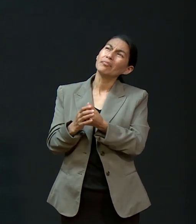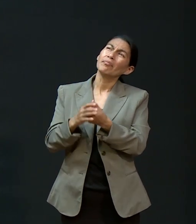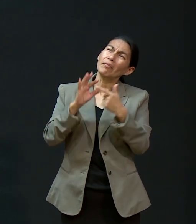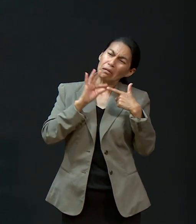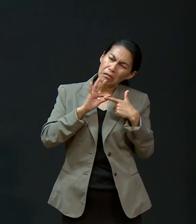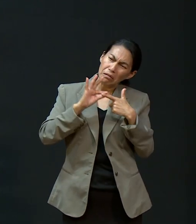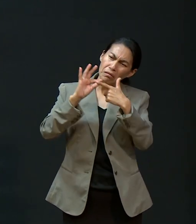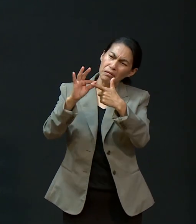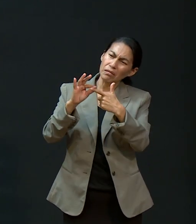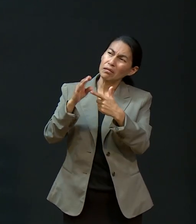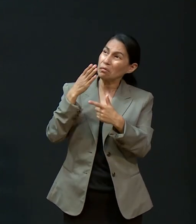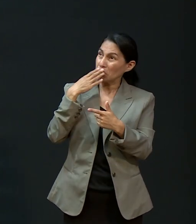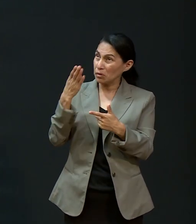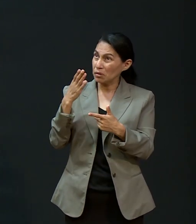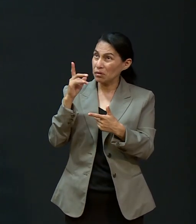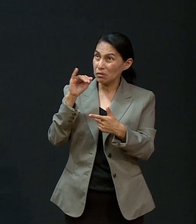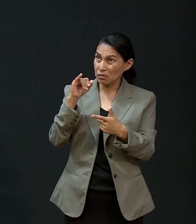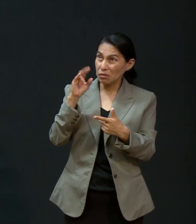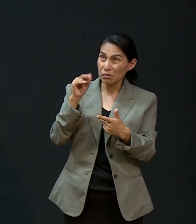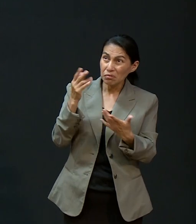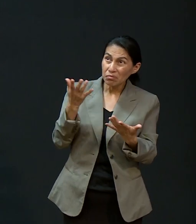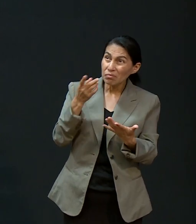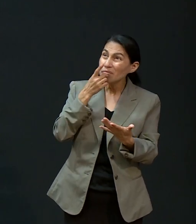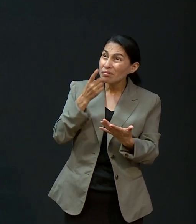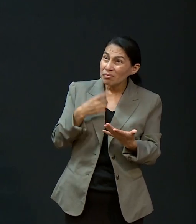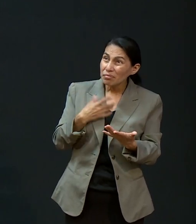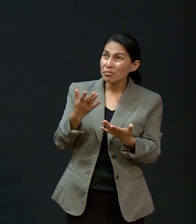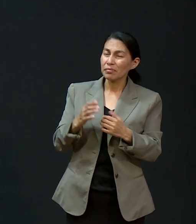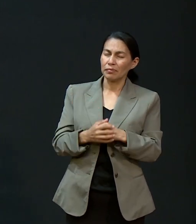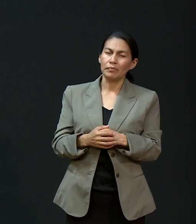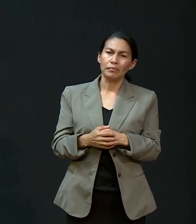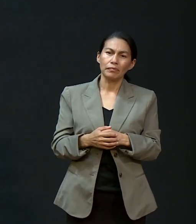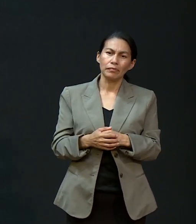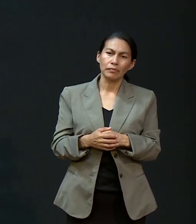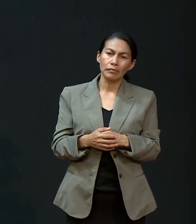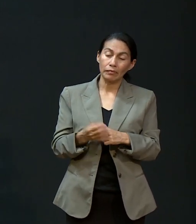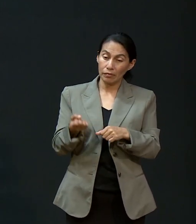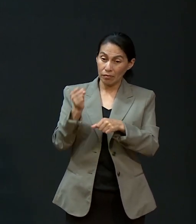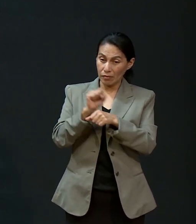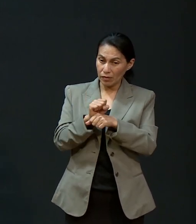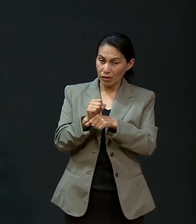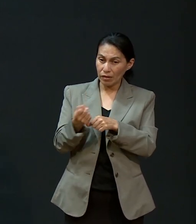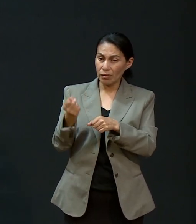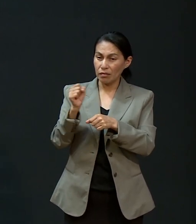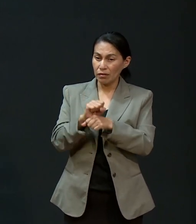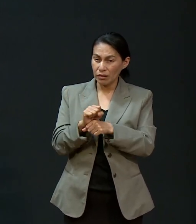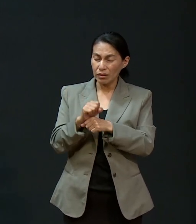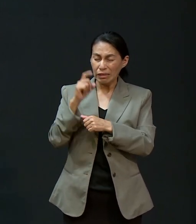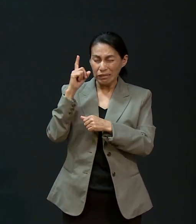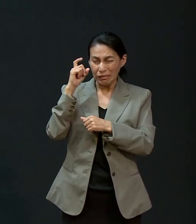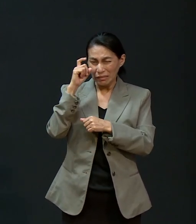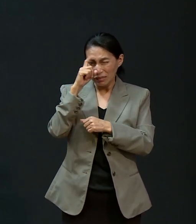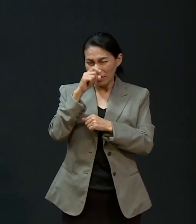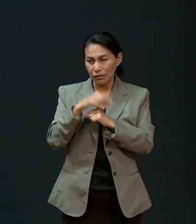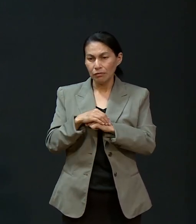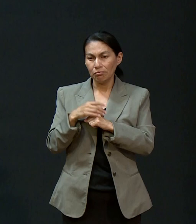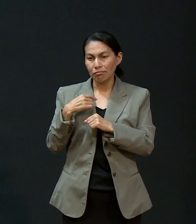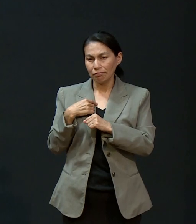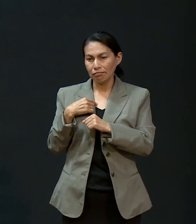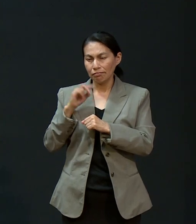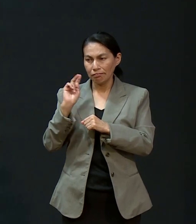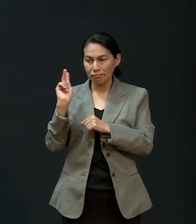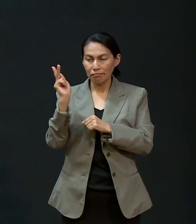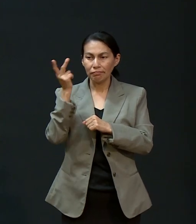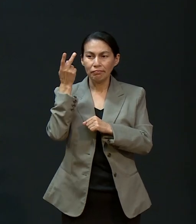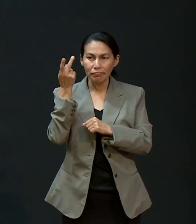ayúdame, instruyeme y necesito que me digas que sí voy bien, ¿no? Y me acuerdo que cada semana pues era un reto, porque yo entraba